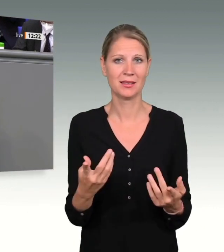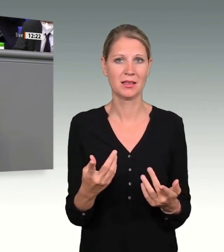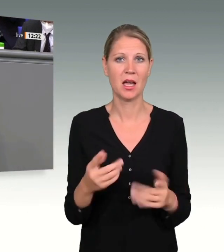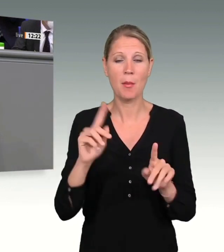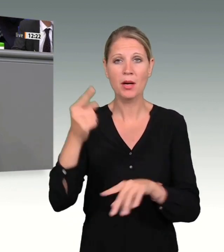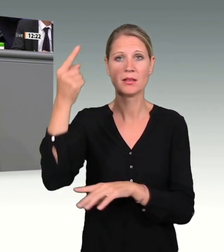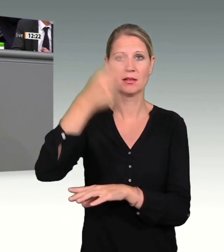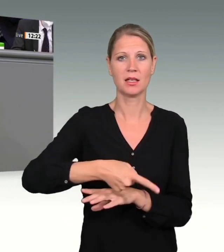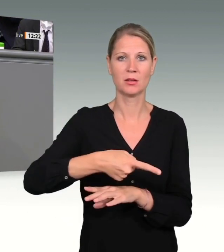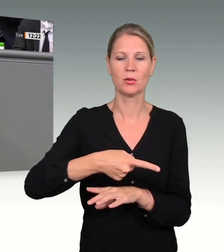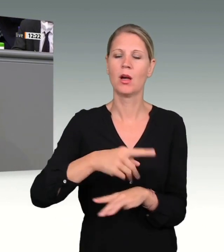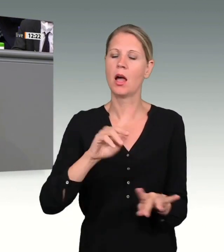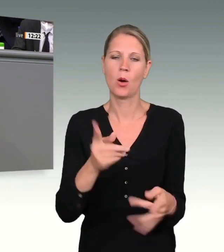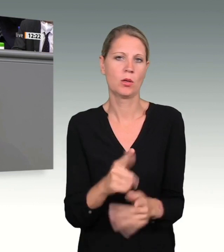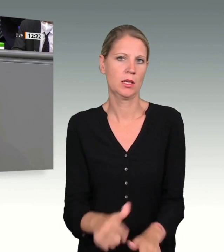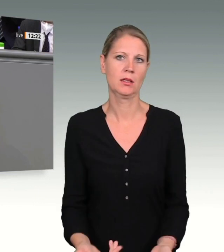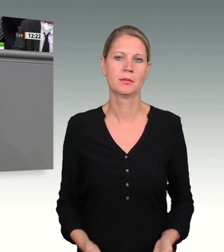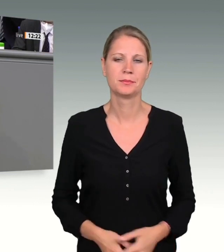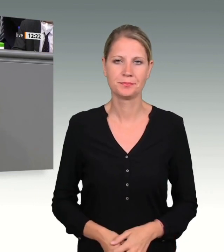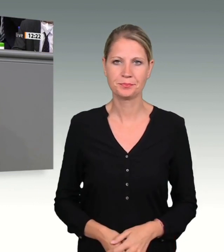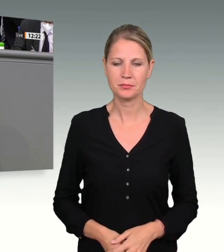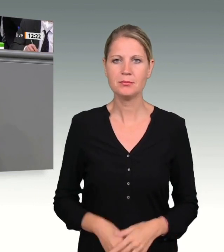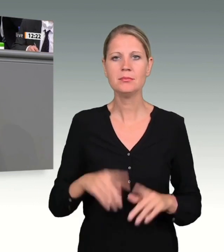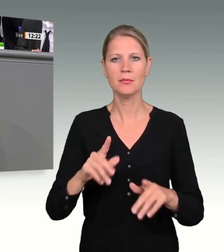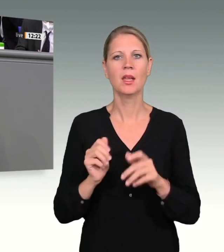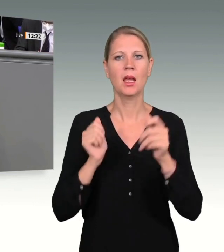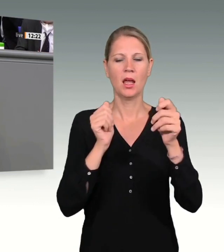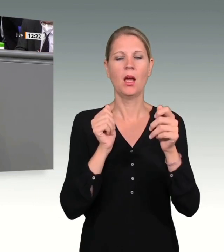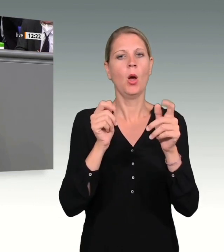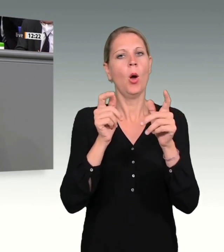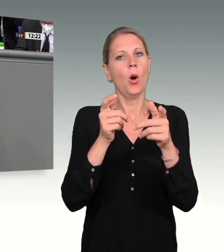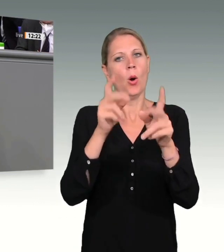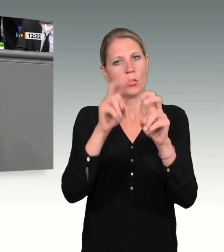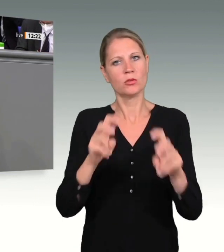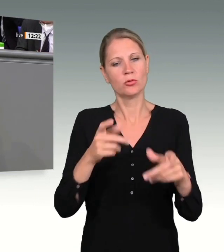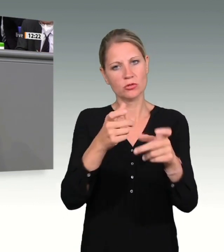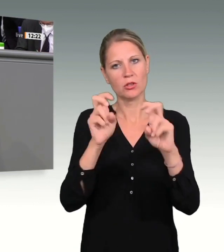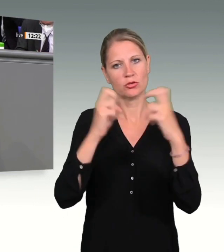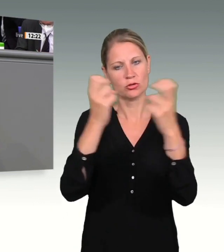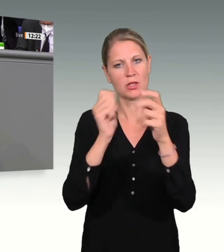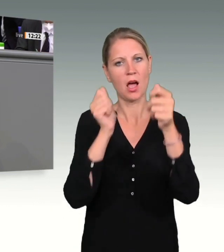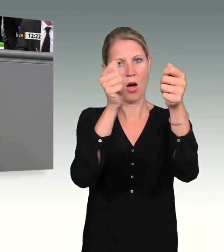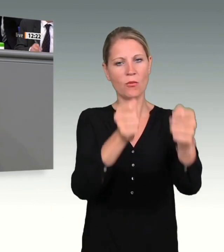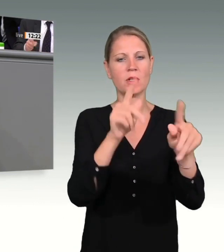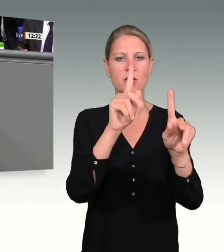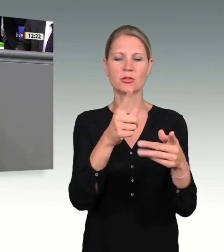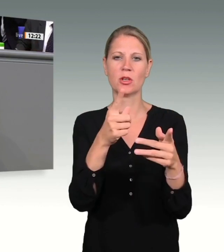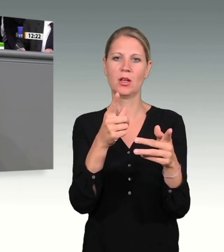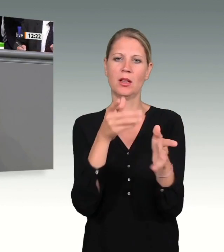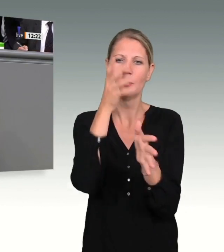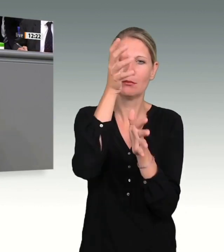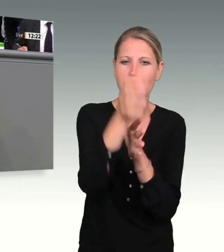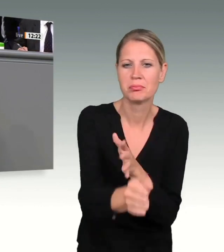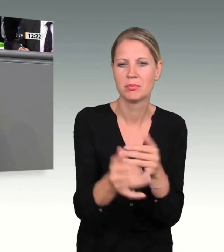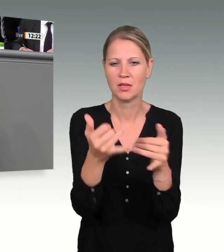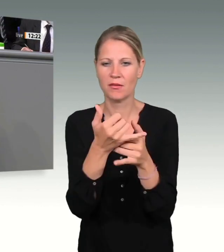Der Auftrag des Untersuchungsausschusses war es, nachzuvollziehen, wie es dem Attentäter gelingen konnte, seine Mordtat zu verüben, wie effektiv die